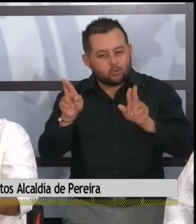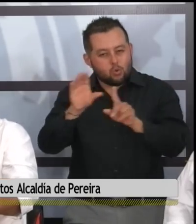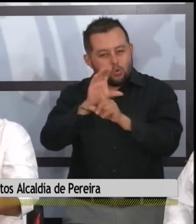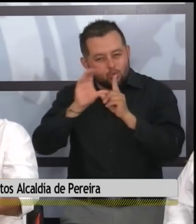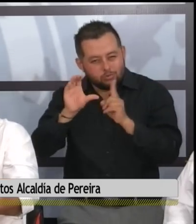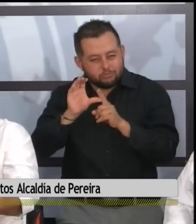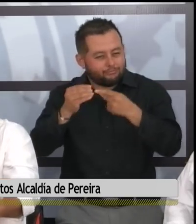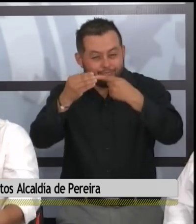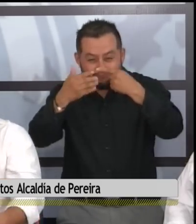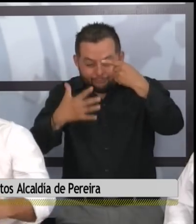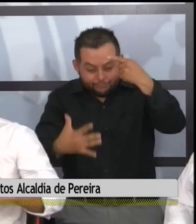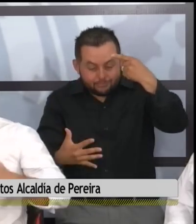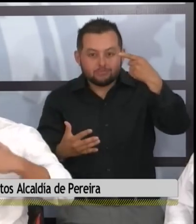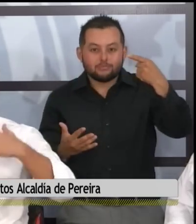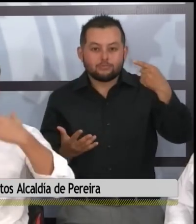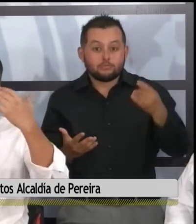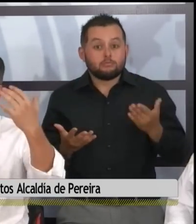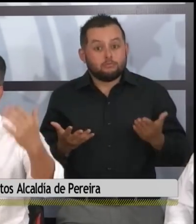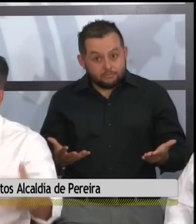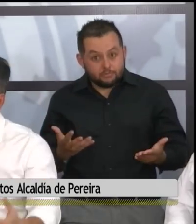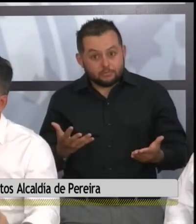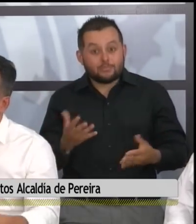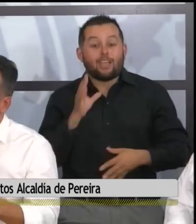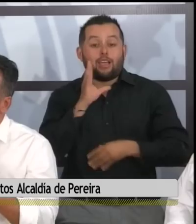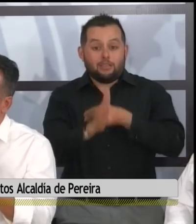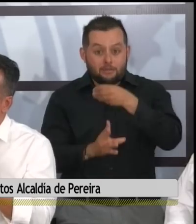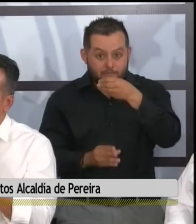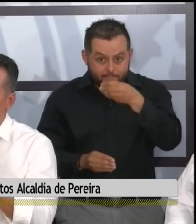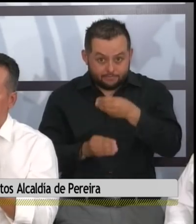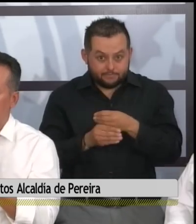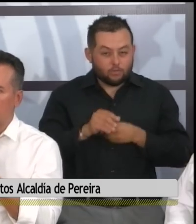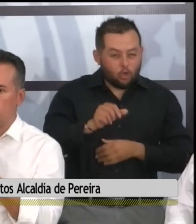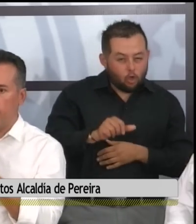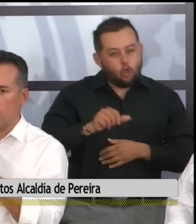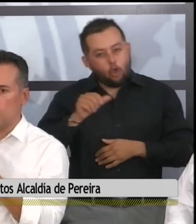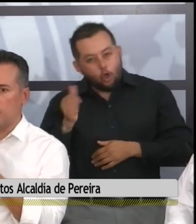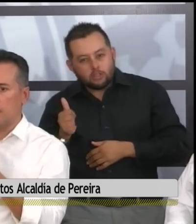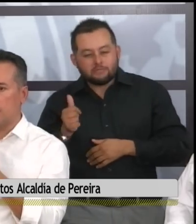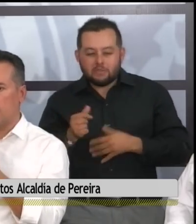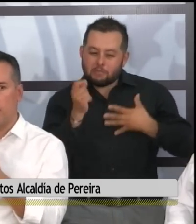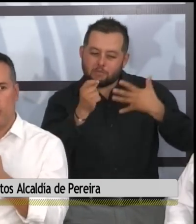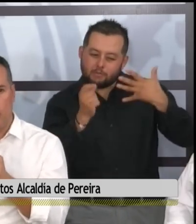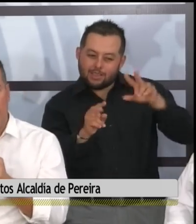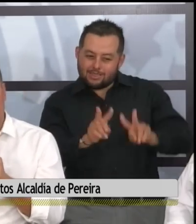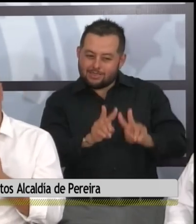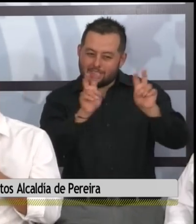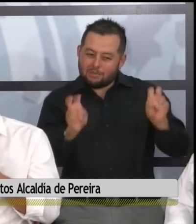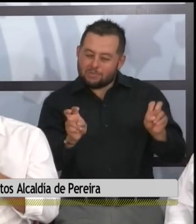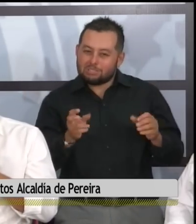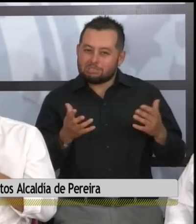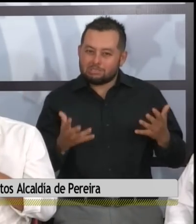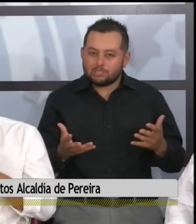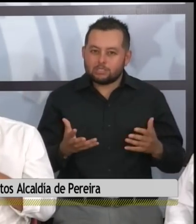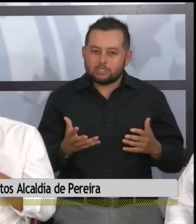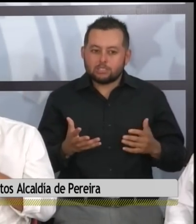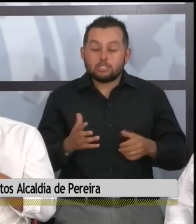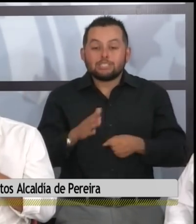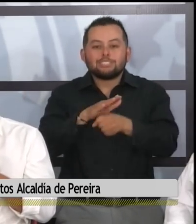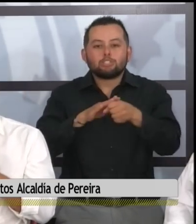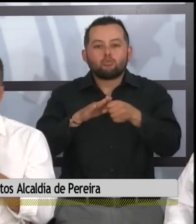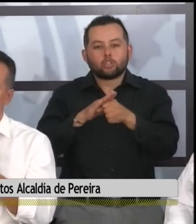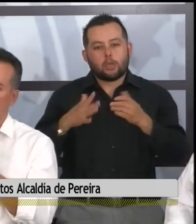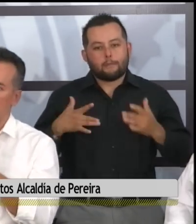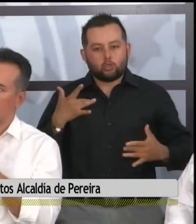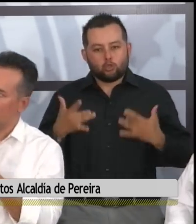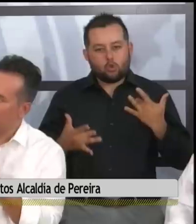cultura. Bueno, y además hay otra cantidad de aspectos que tienen que ver con la estabilidad emocional de las